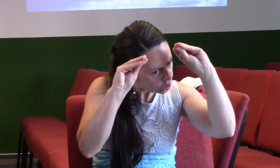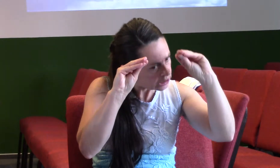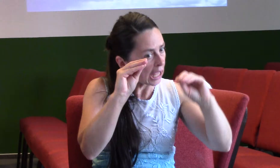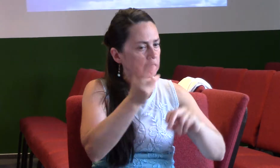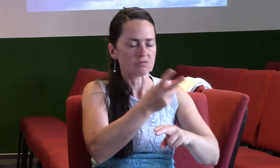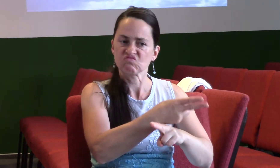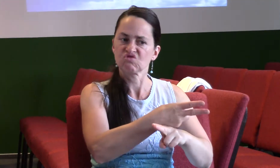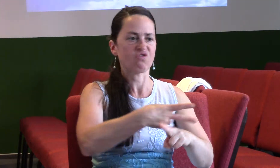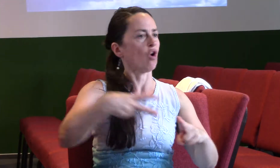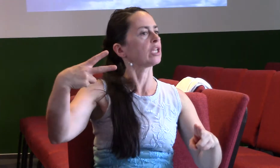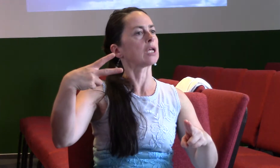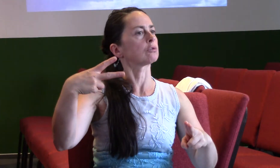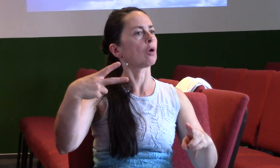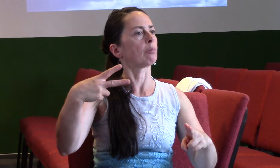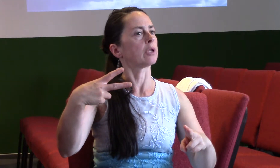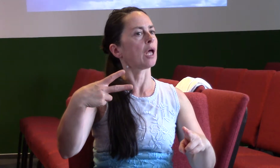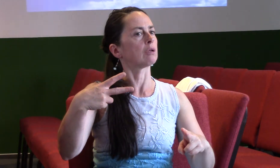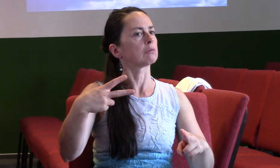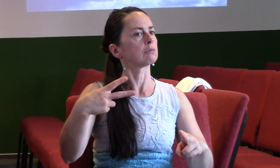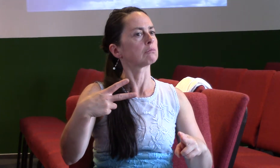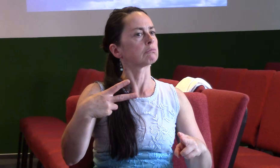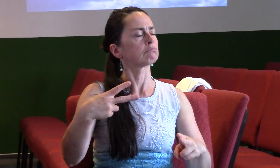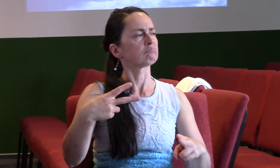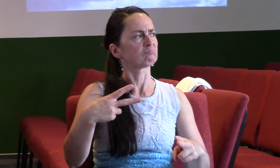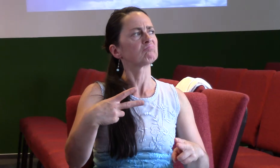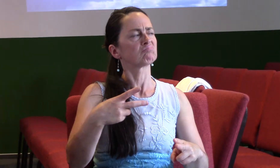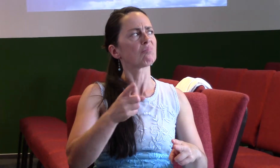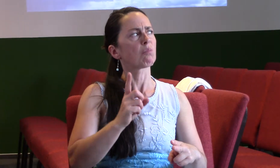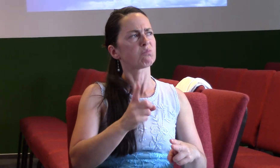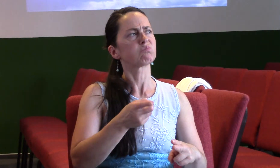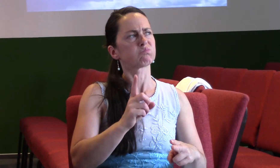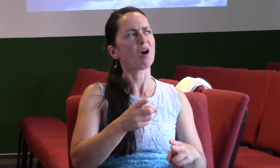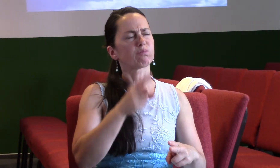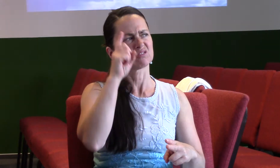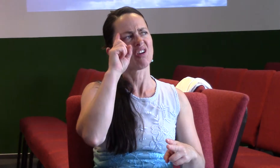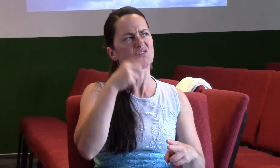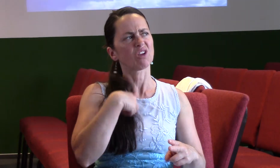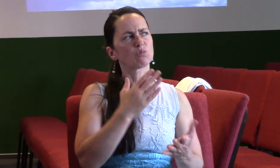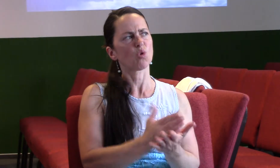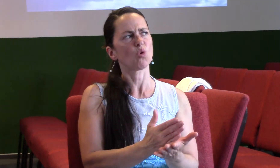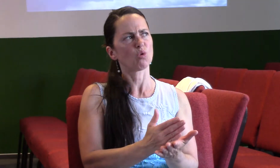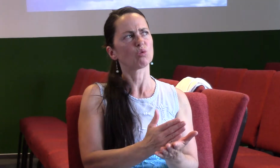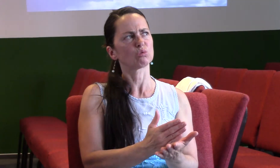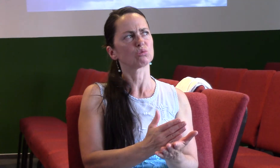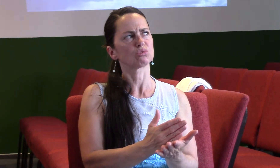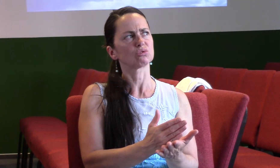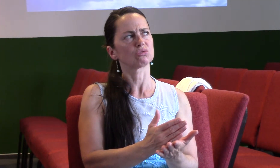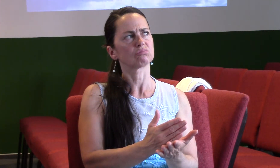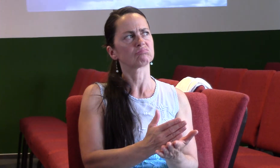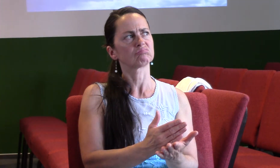Dvojnásobné ohodnocení. Čili, když se vrátíme zpátky do té druhé